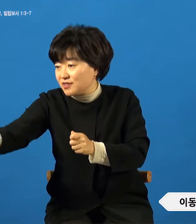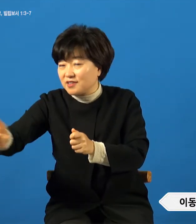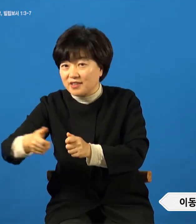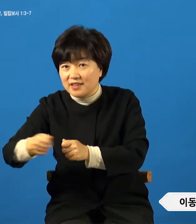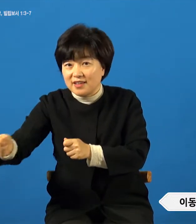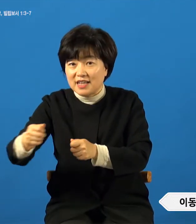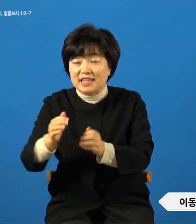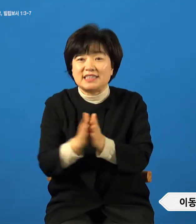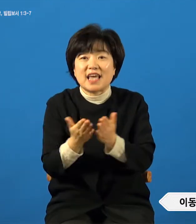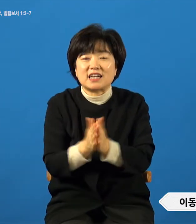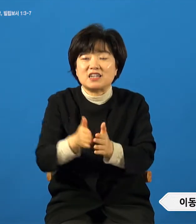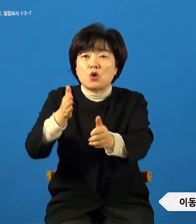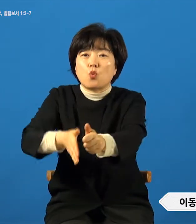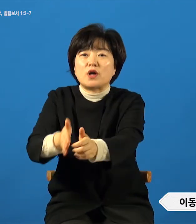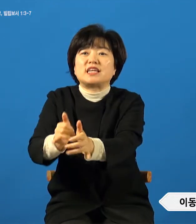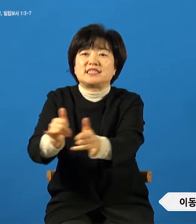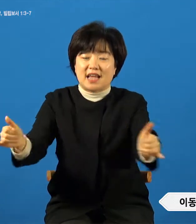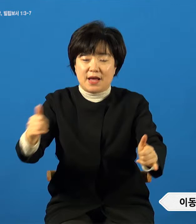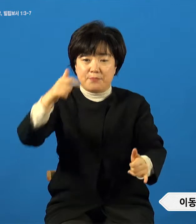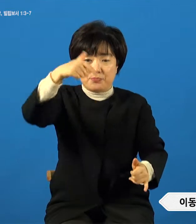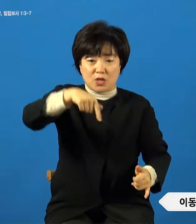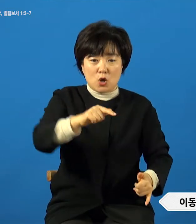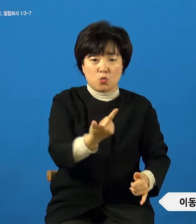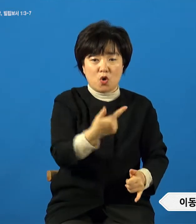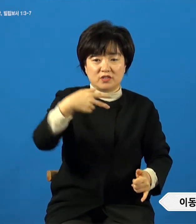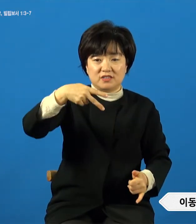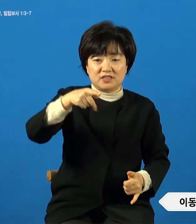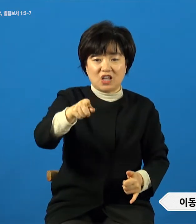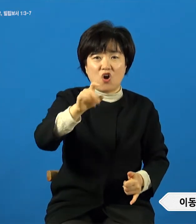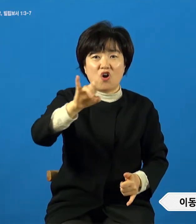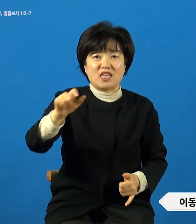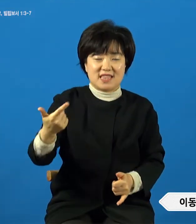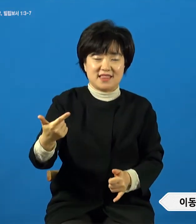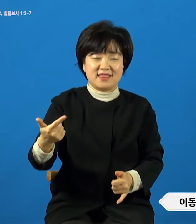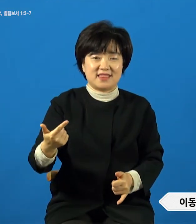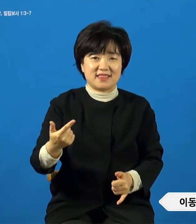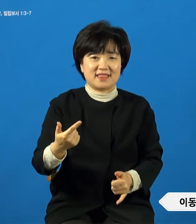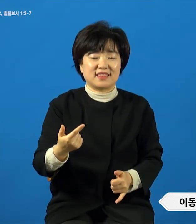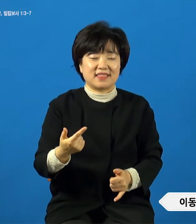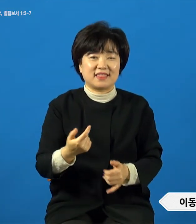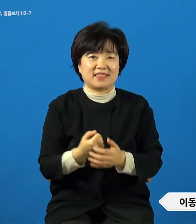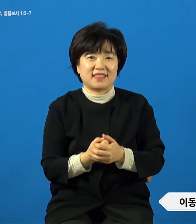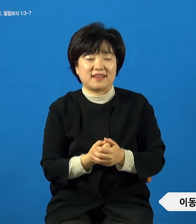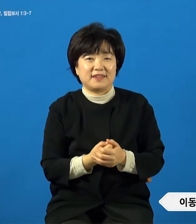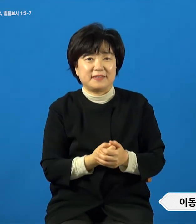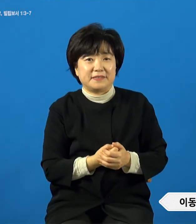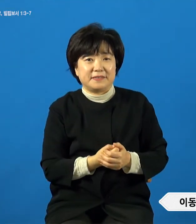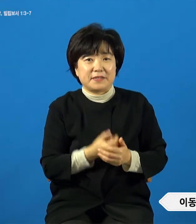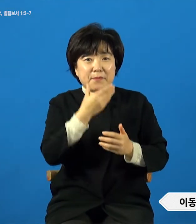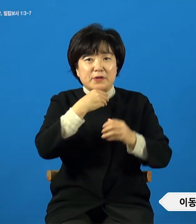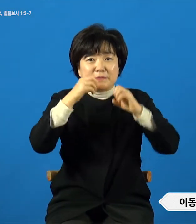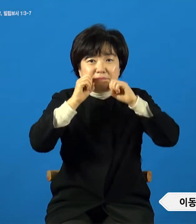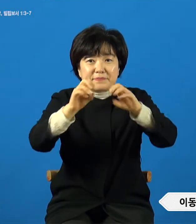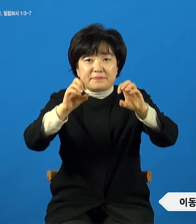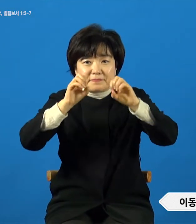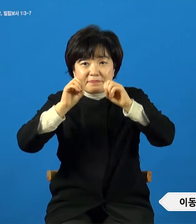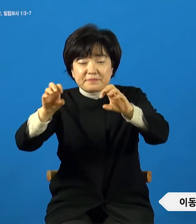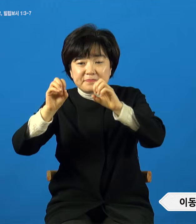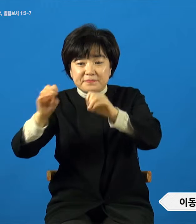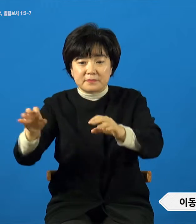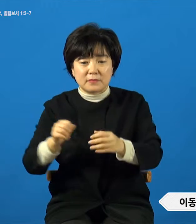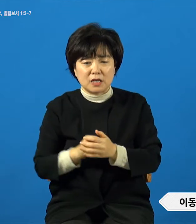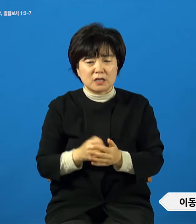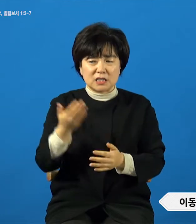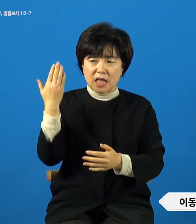책을 권하는 사람이다 이렇게 불렀어요. 권서인의 역할을 하면서 전도를 합니다. 그 당시 소래마을은 58세대가